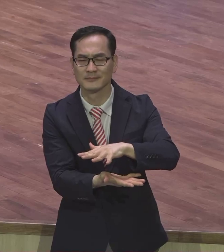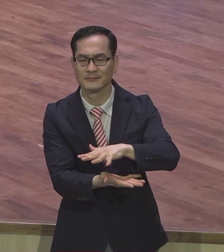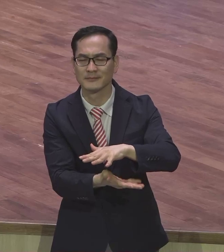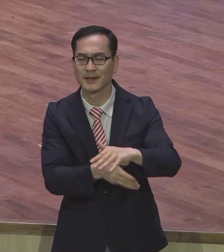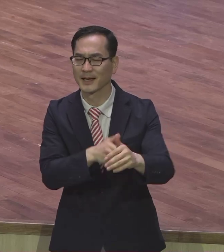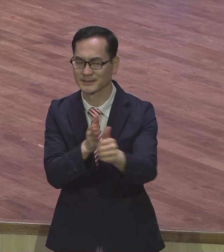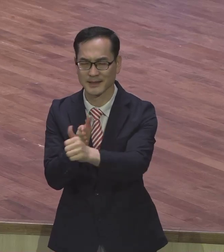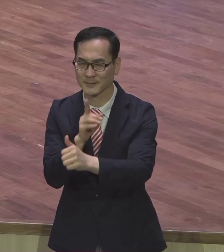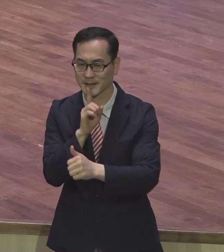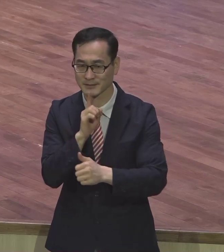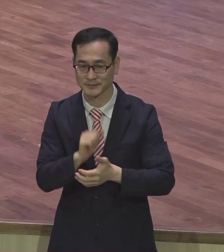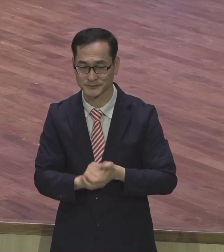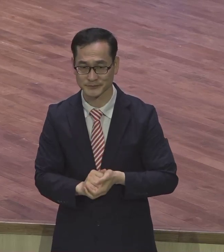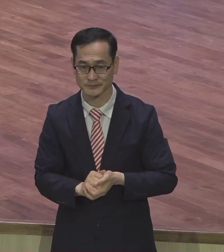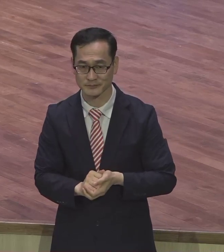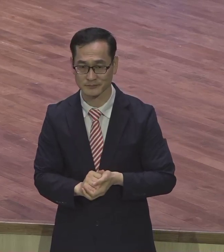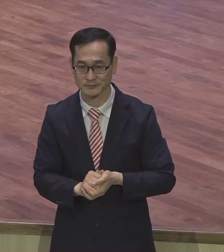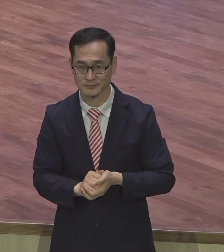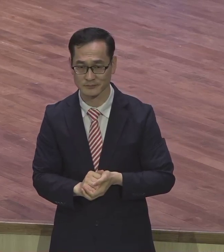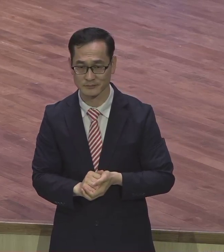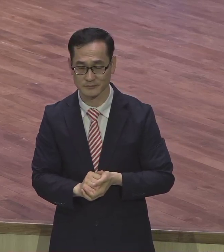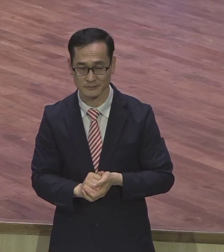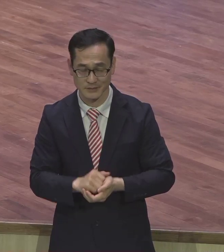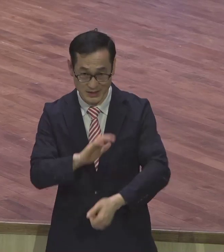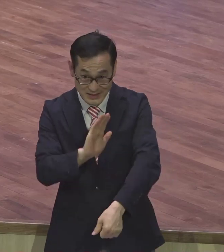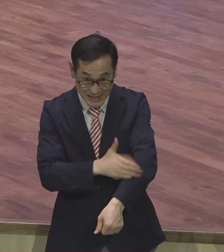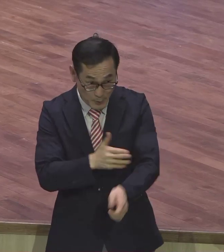한마디로 잘못된 길로 가고 있다.